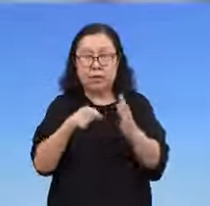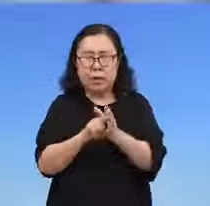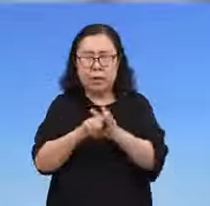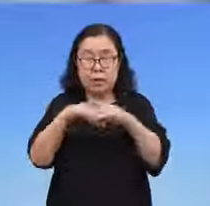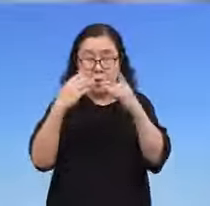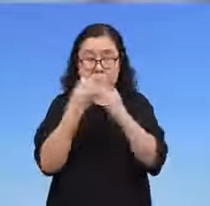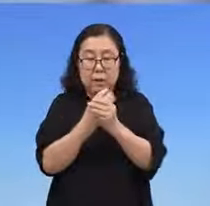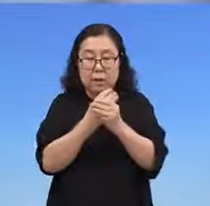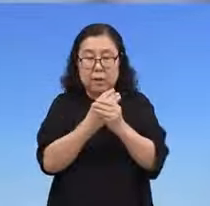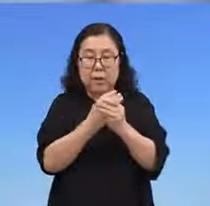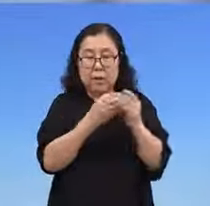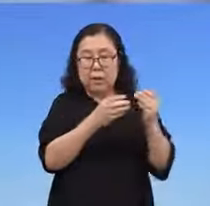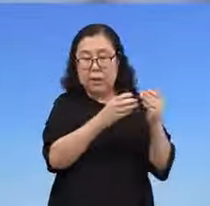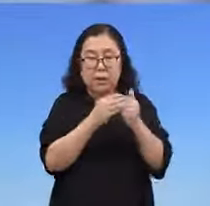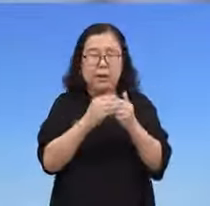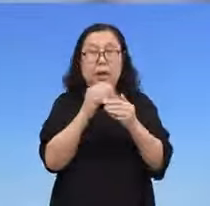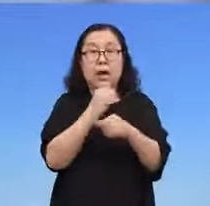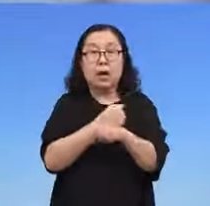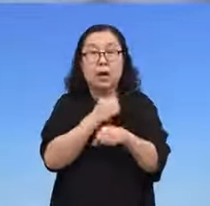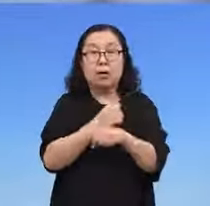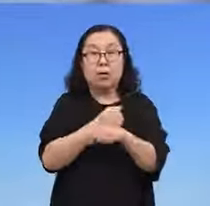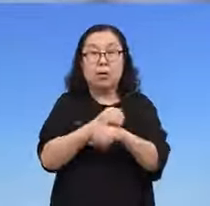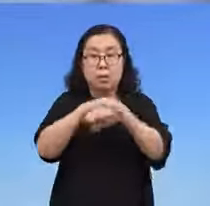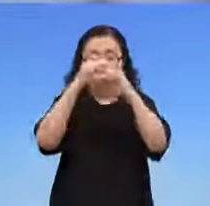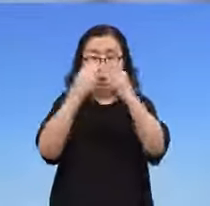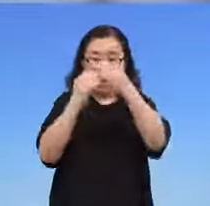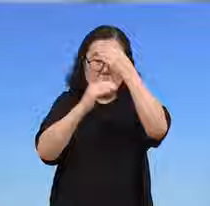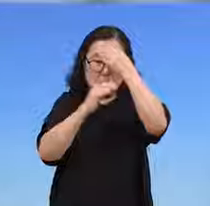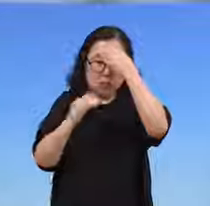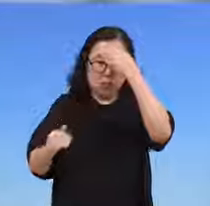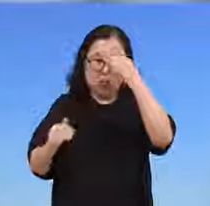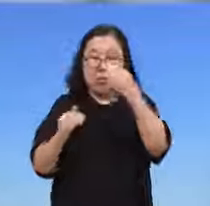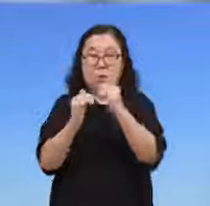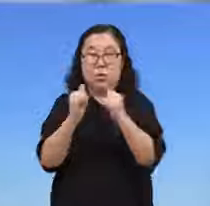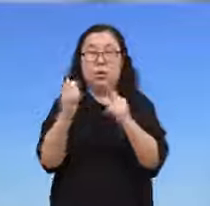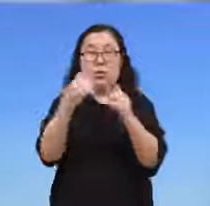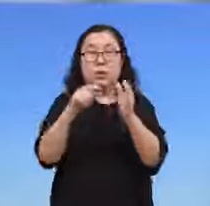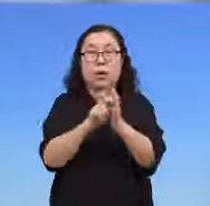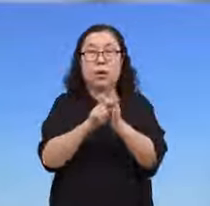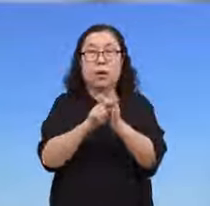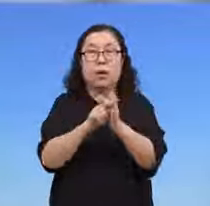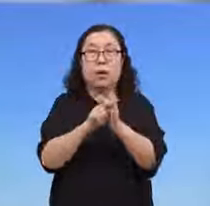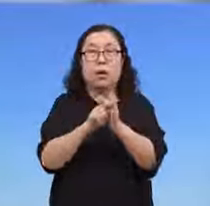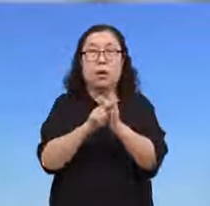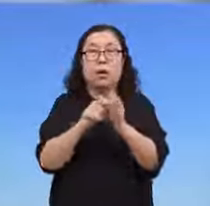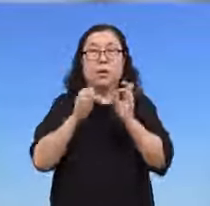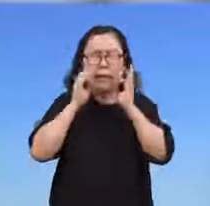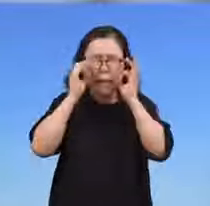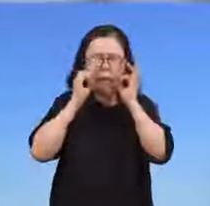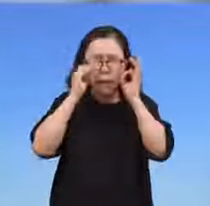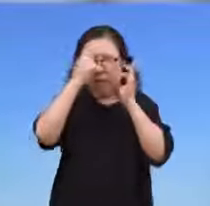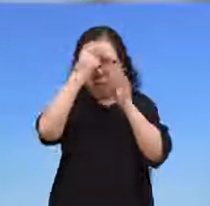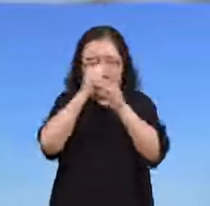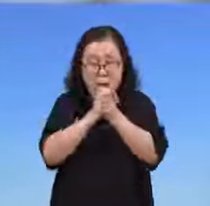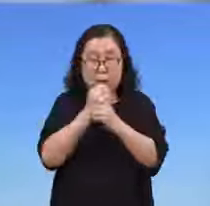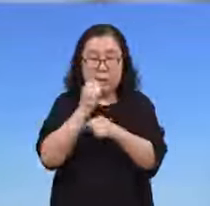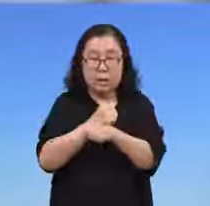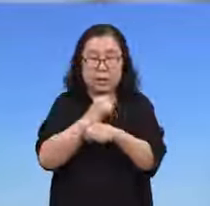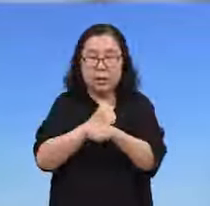온전히 인내하면서 그리고 모든 성도들을 위하여 간구하면서 깨어 있으십시오.